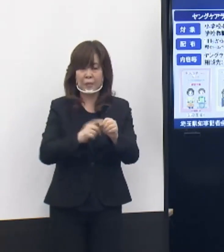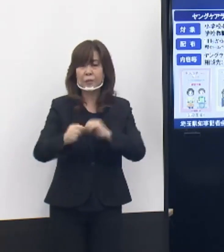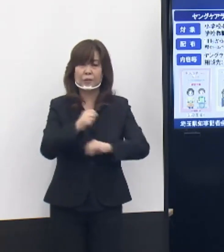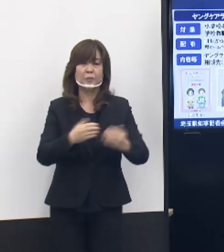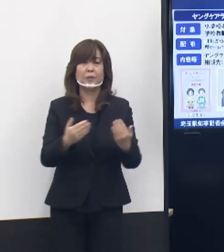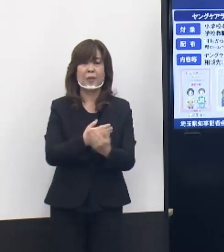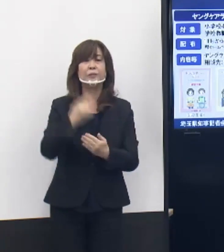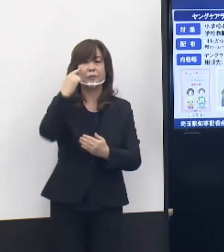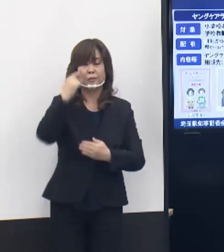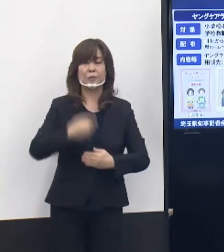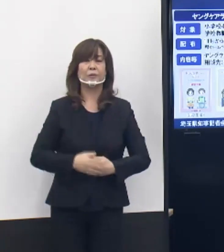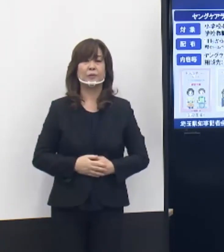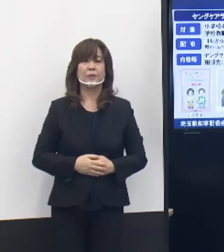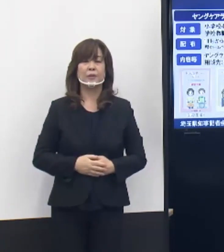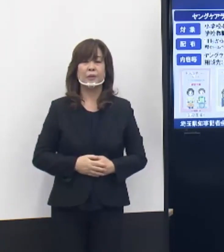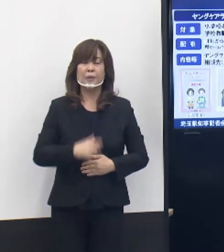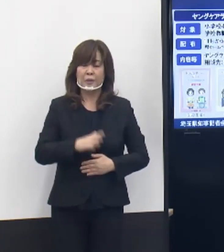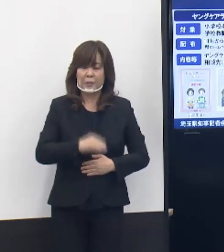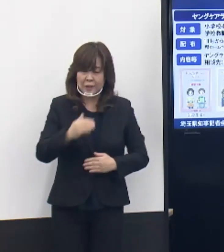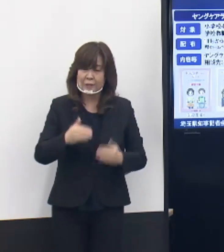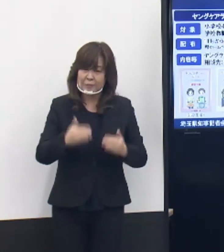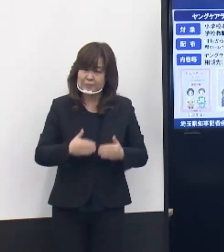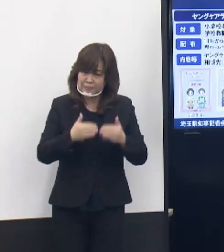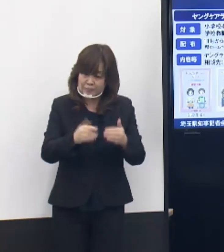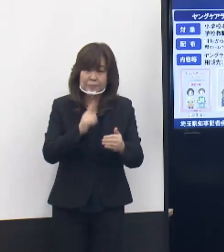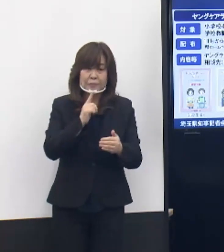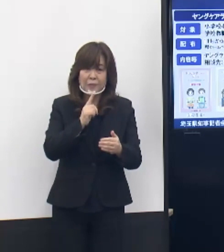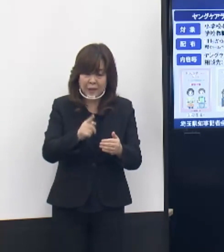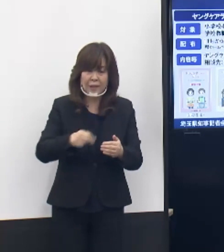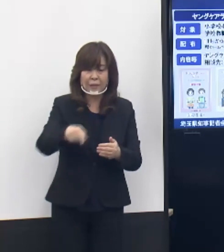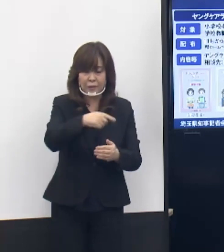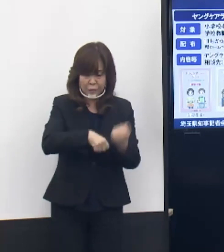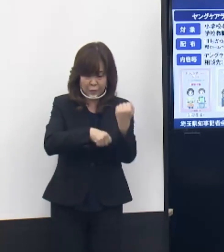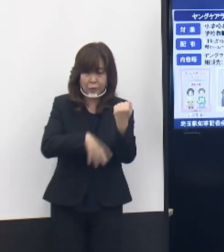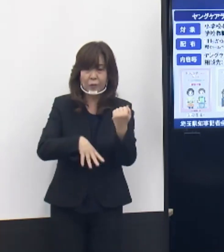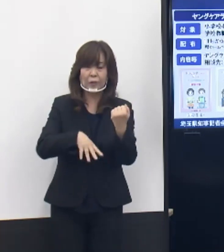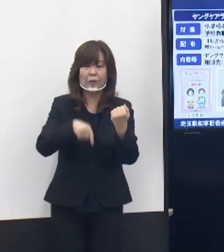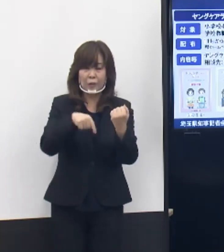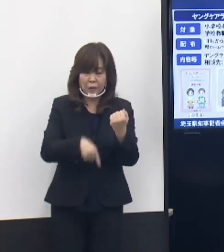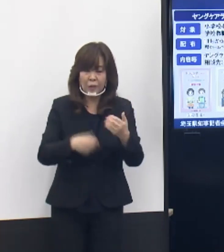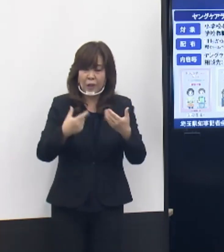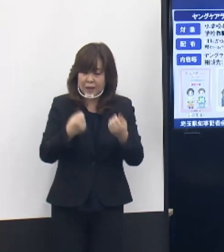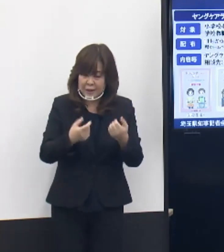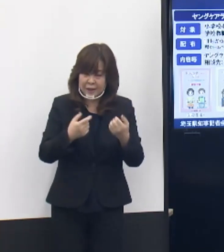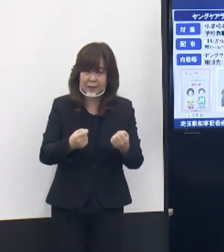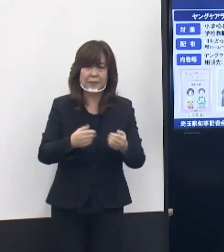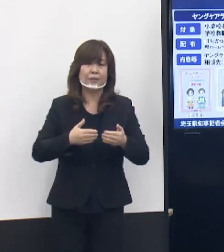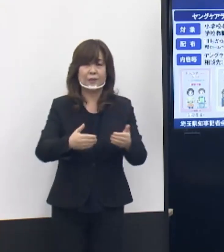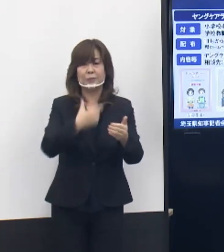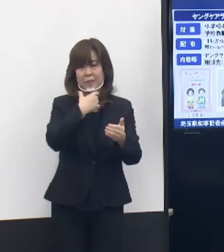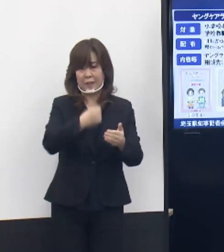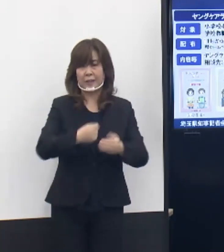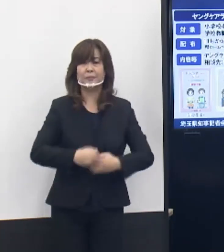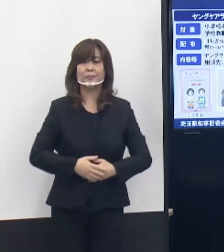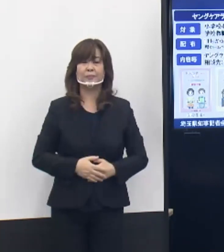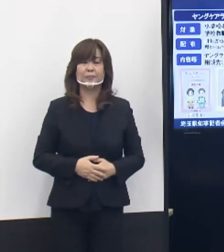ずは第一歩になりますけれども、我々としてそこをしっかりと取り組む第一歩の足元を固めたいと思います。